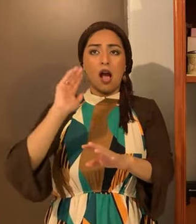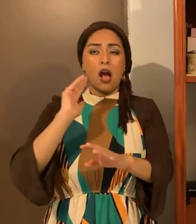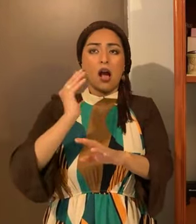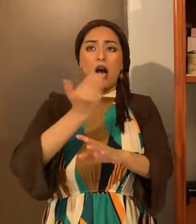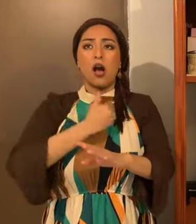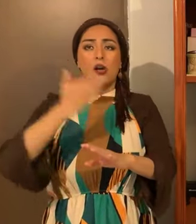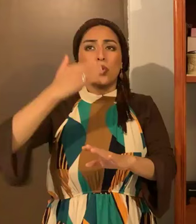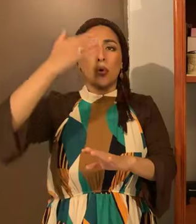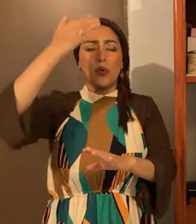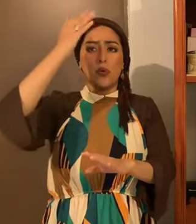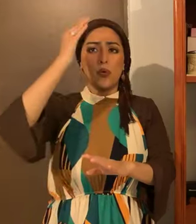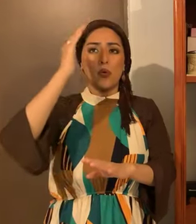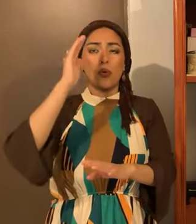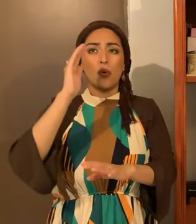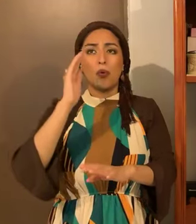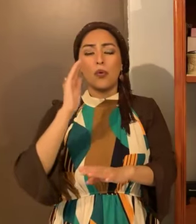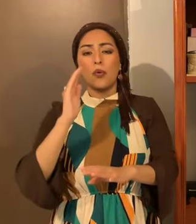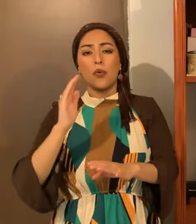Elyon